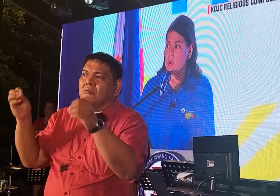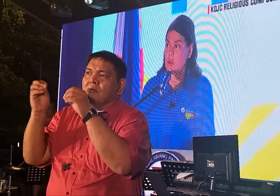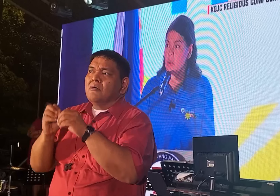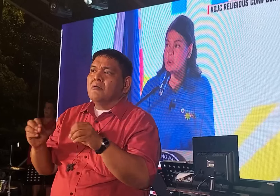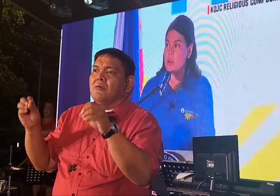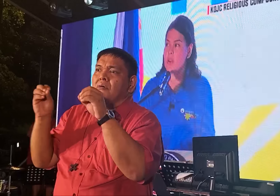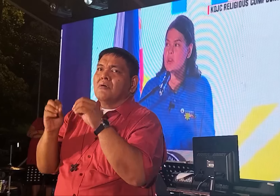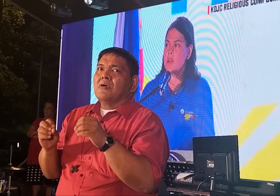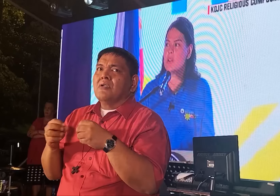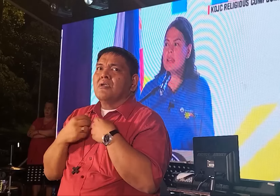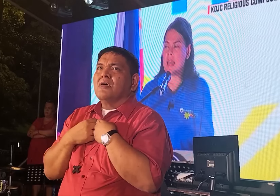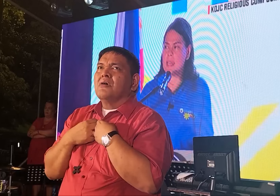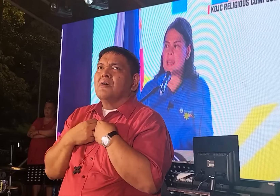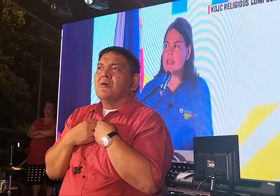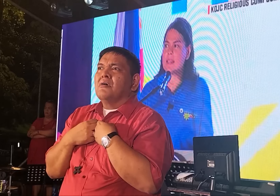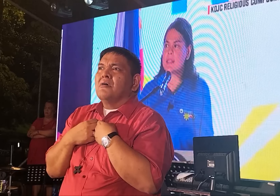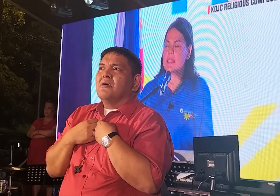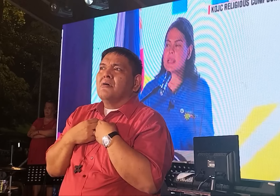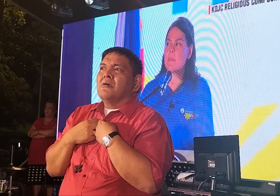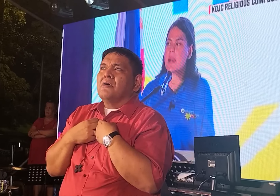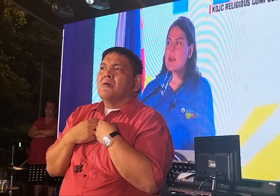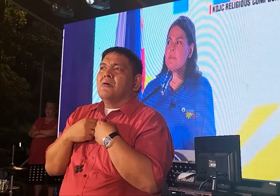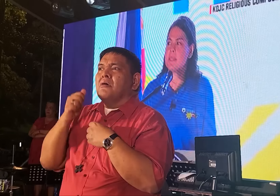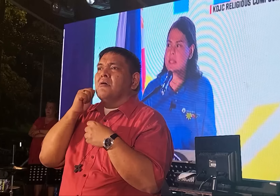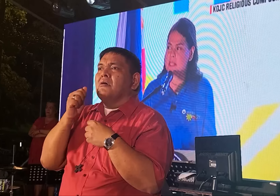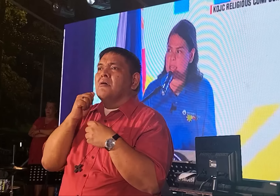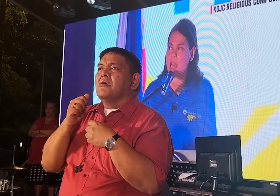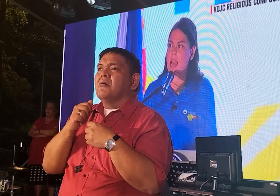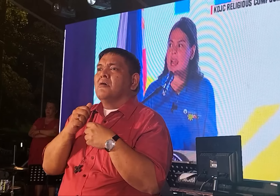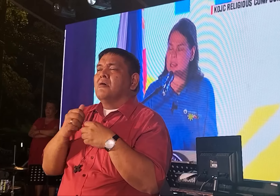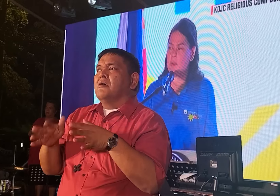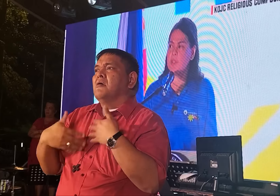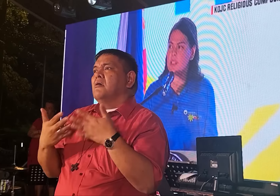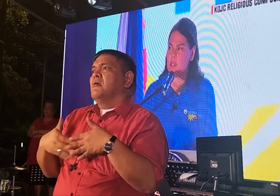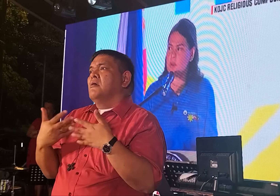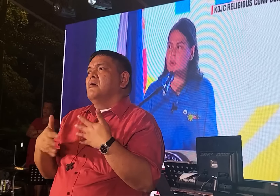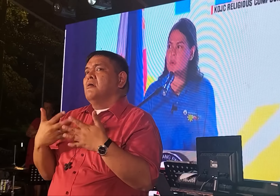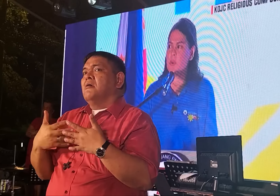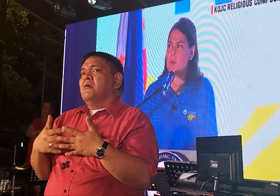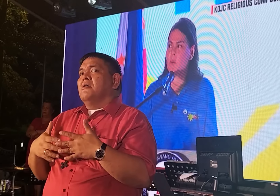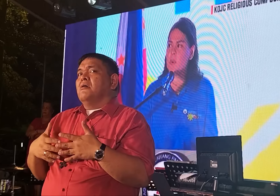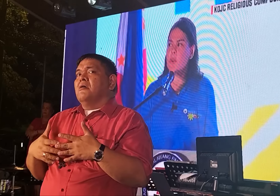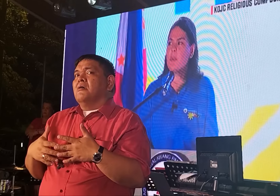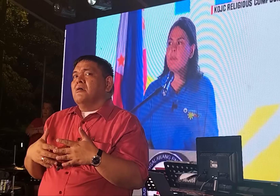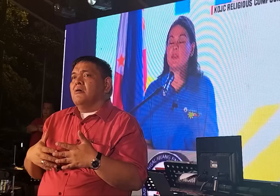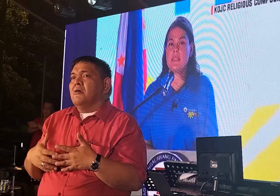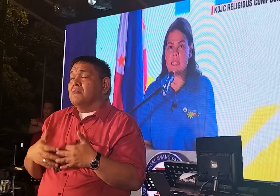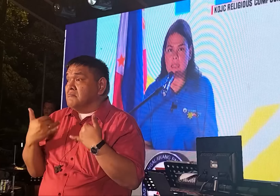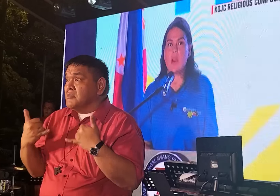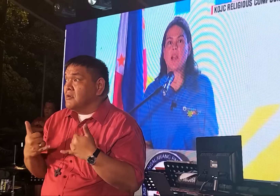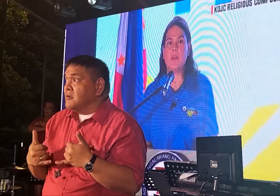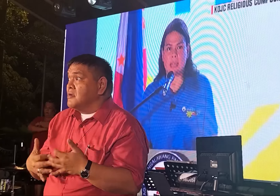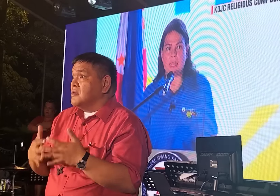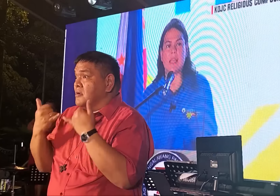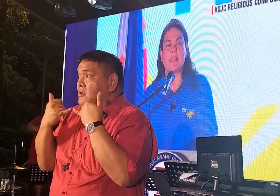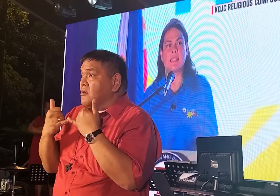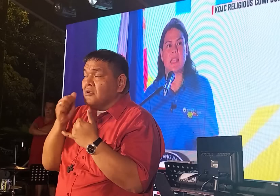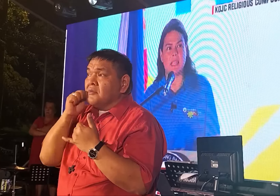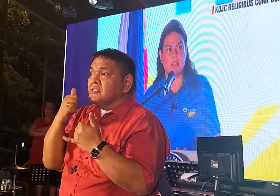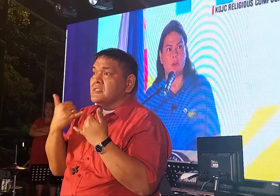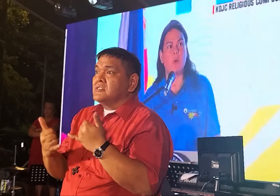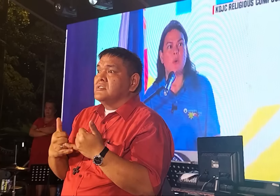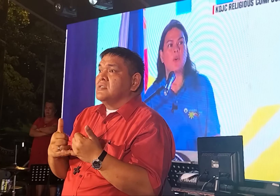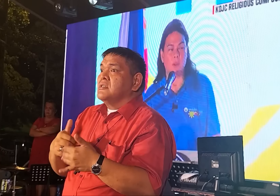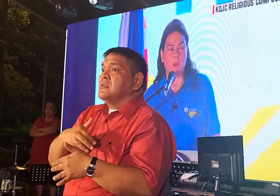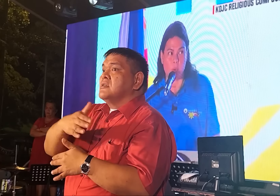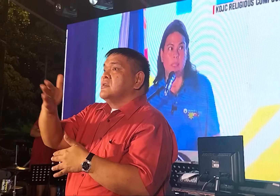man ako lagi sa mga masasayang araw ninyo, pero nandito ako lagi